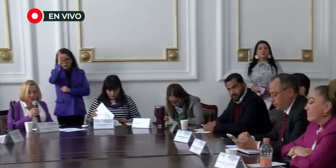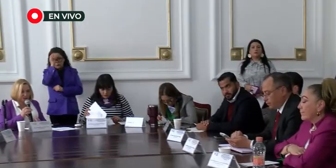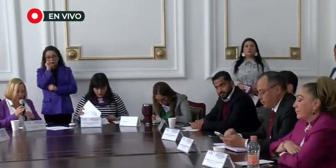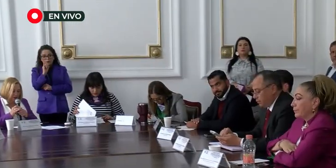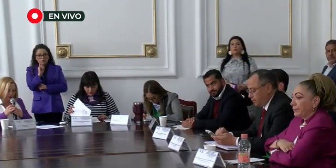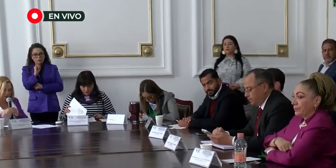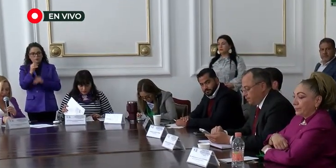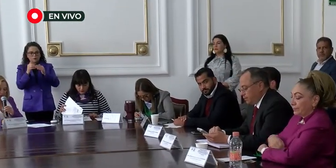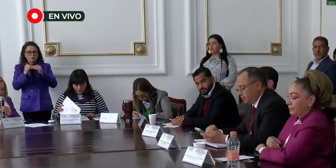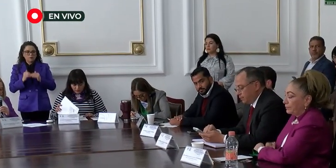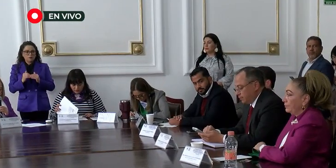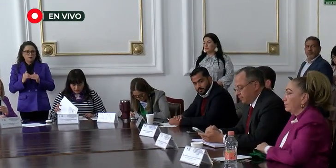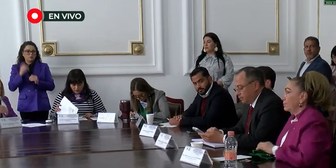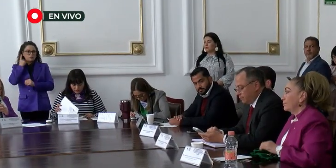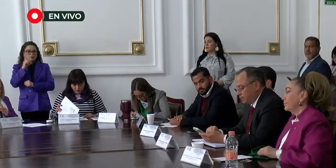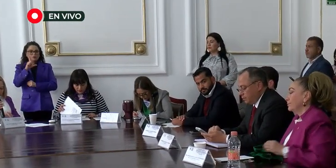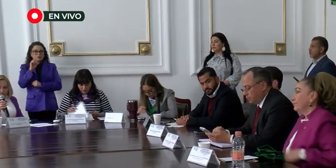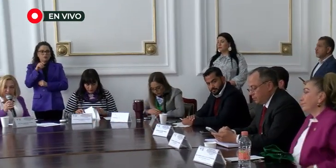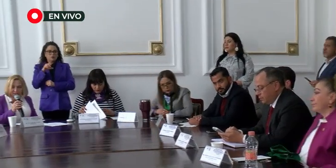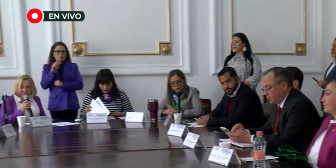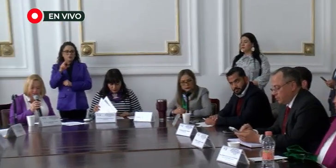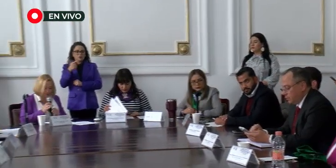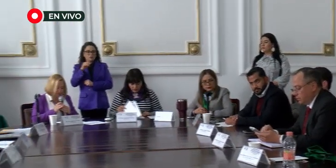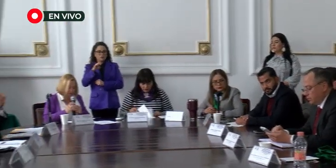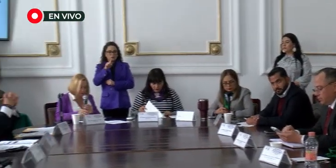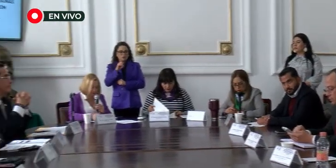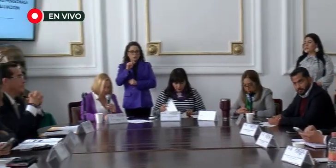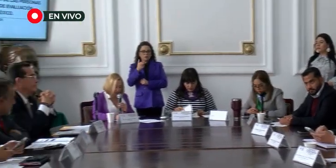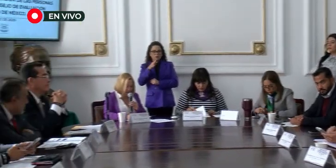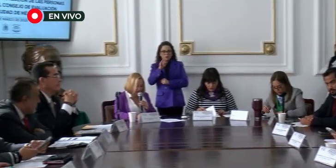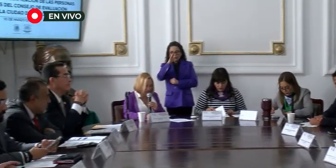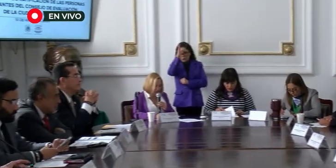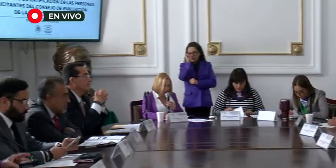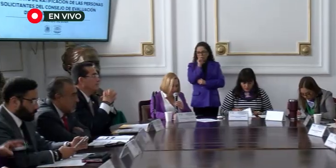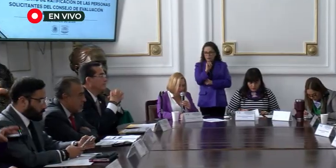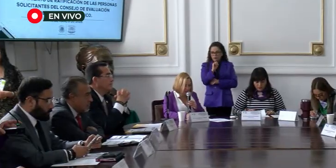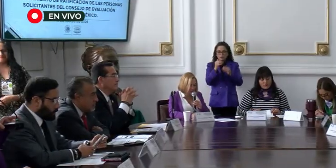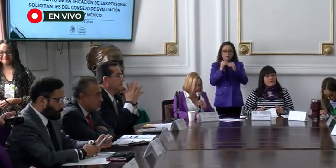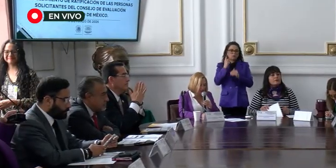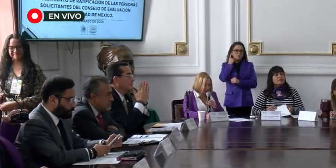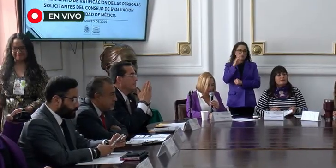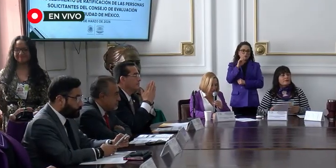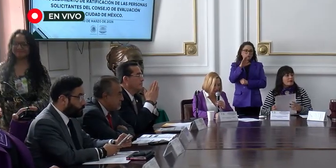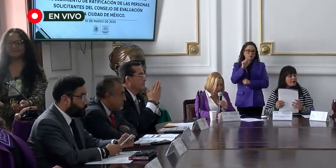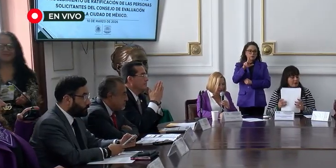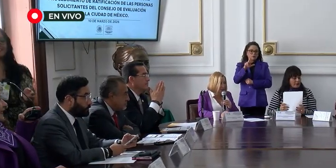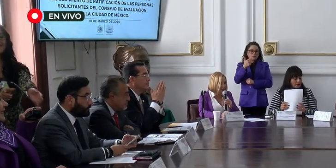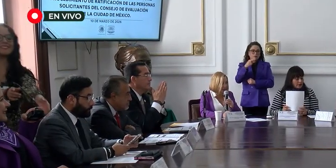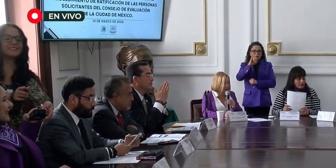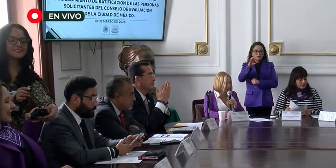favor. Diputada Leonor Gómez Otegui. Leonor Gómez Otegui, a favor. Diputado César Emilio